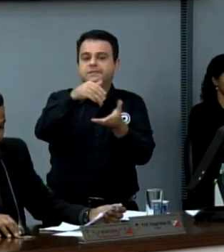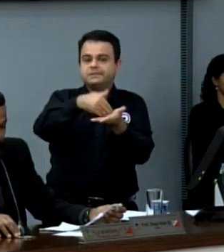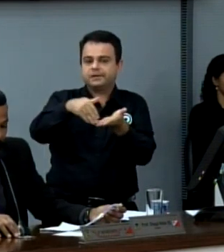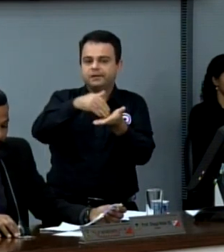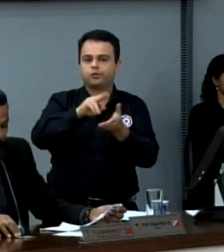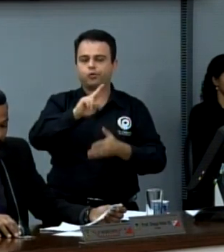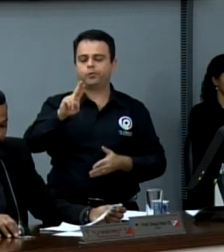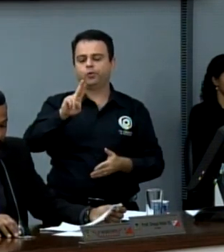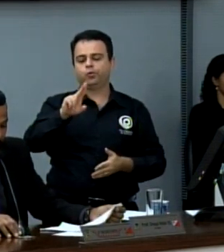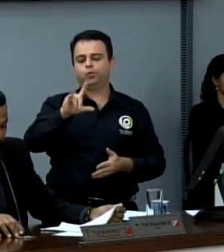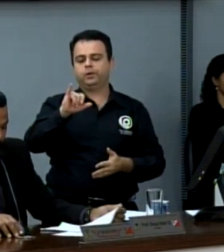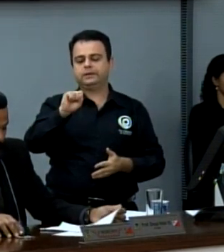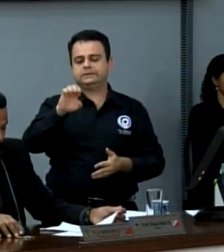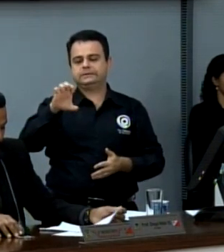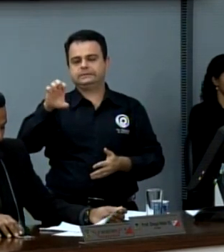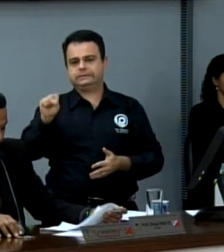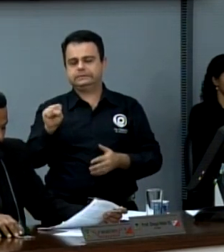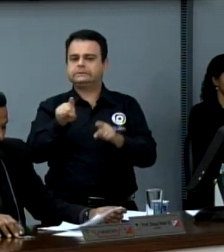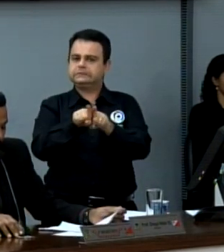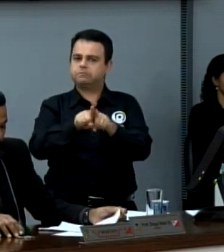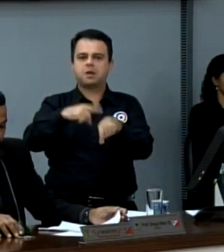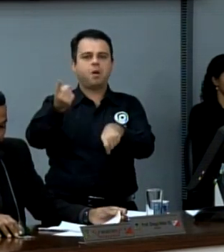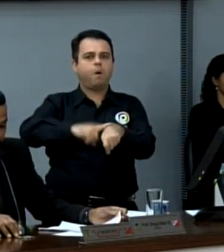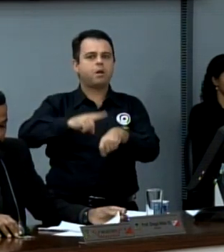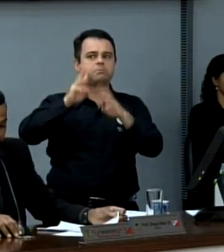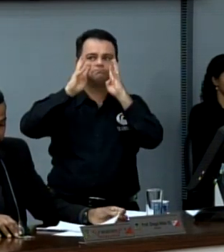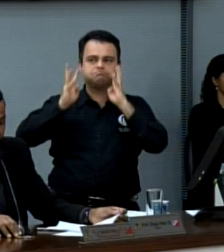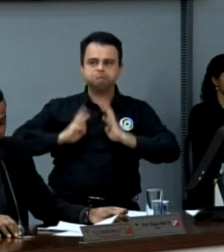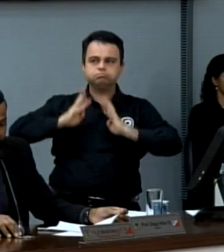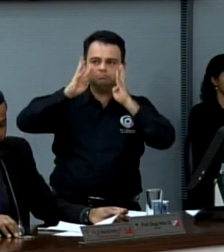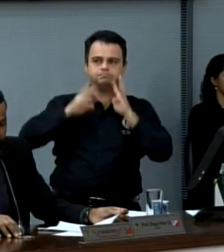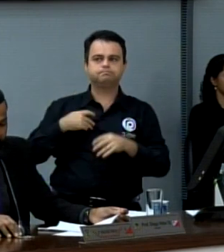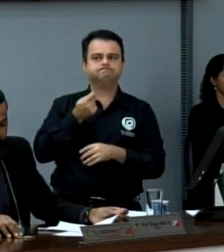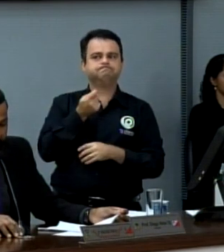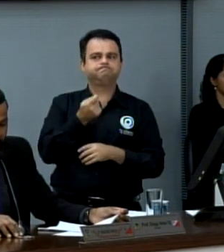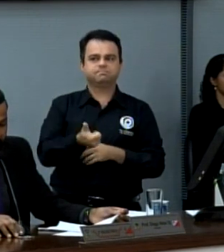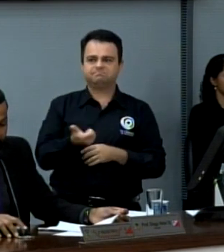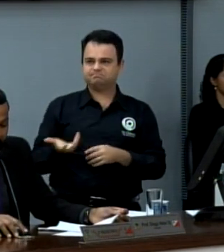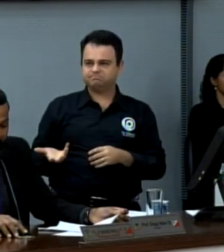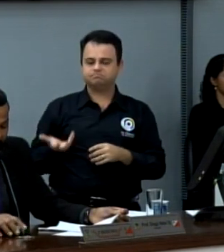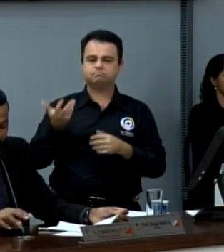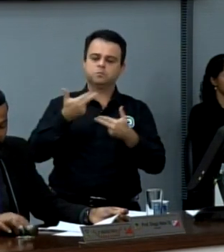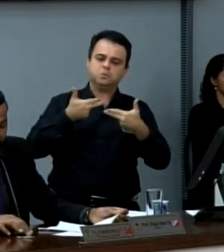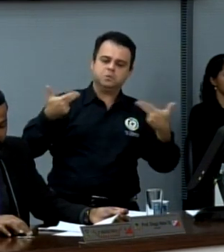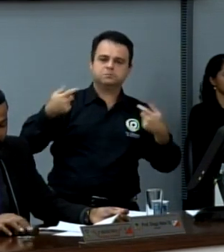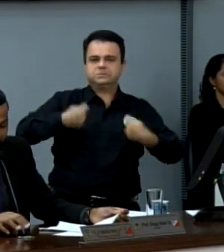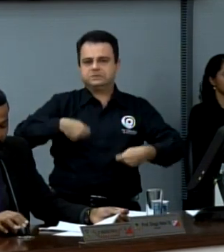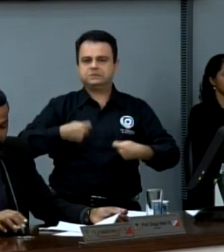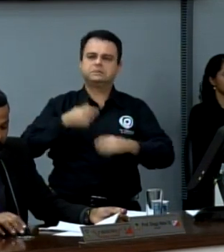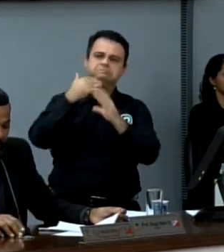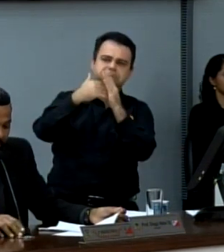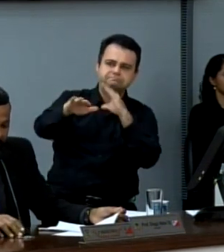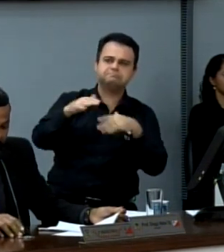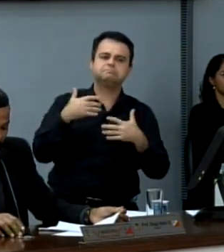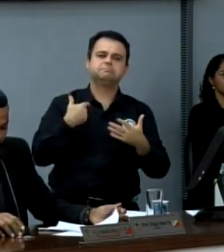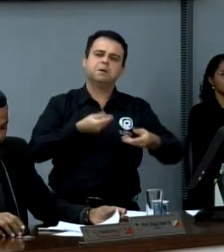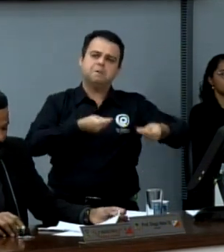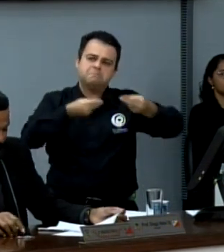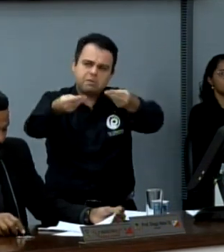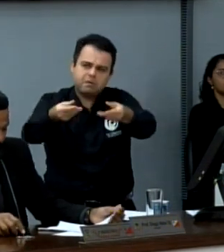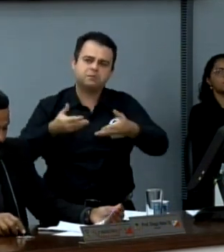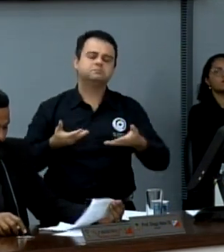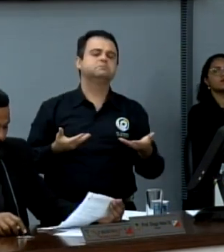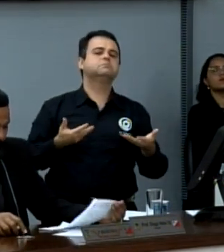Ulisses que prontamente também tem atendida diversos pedidos da nossa da nossa gabinete através